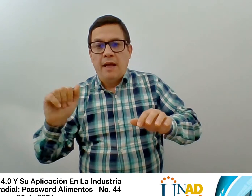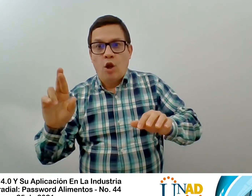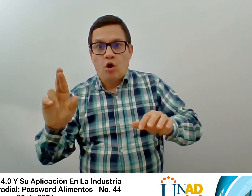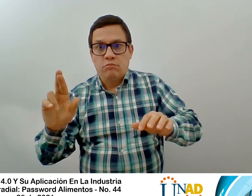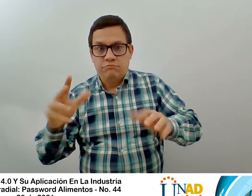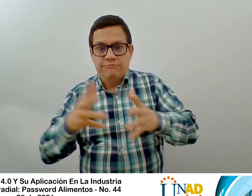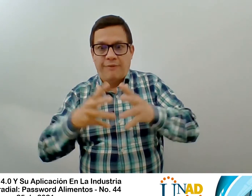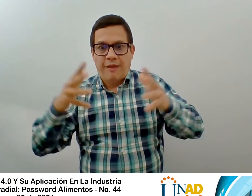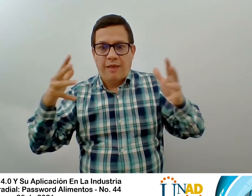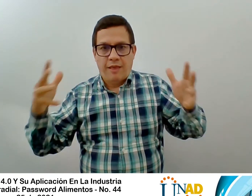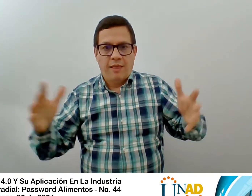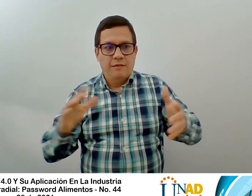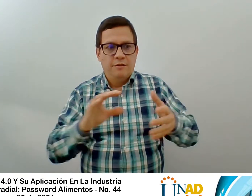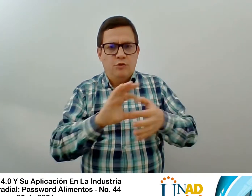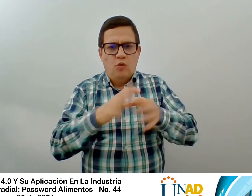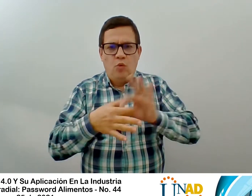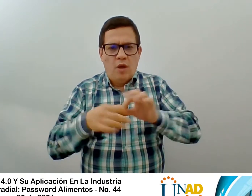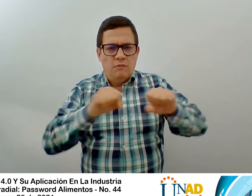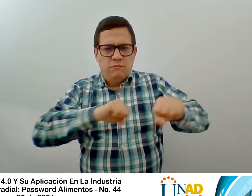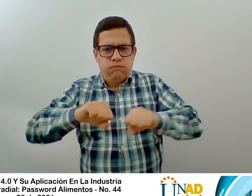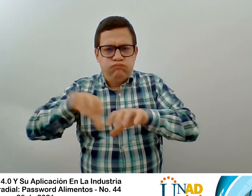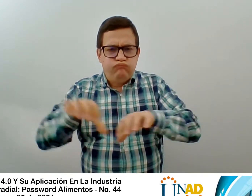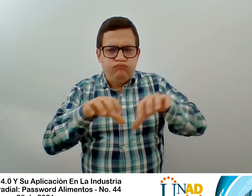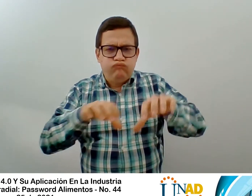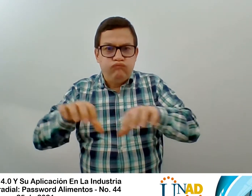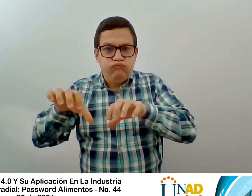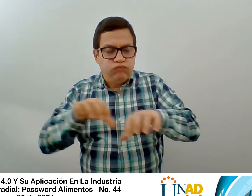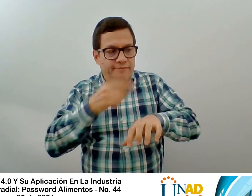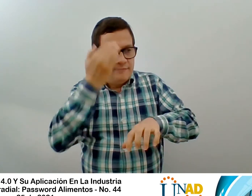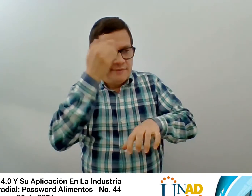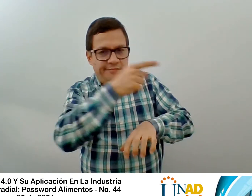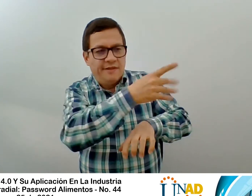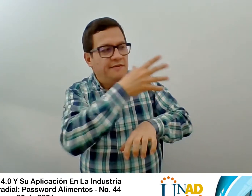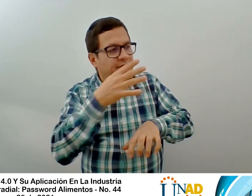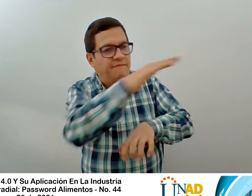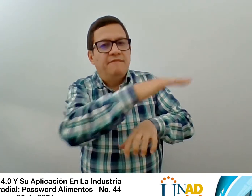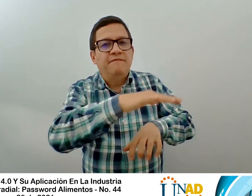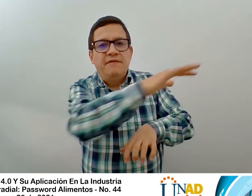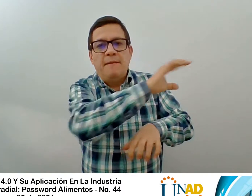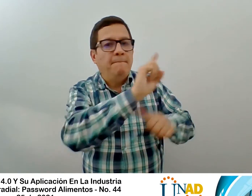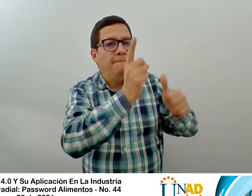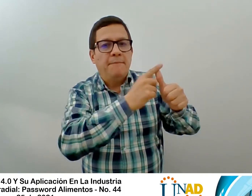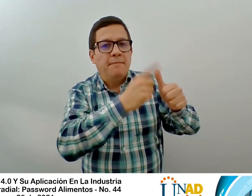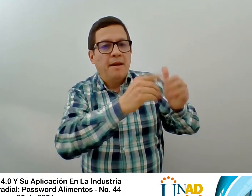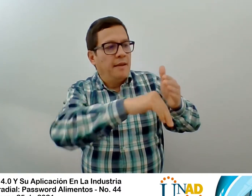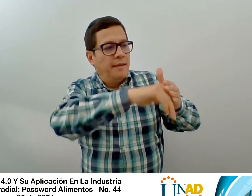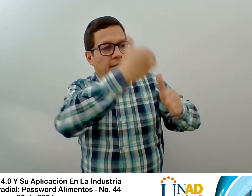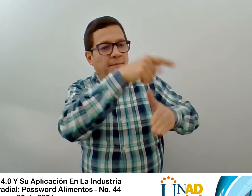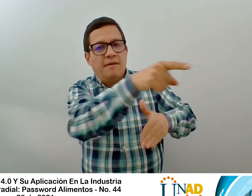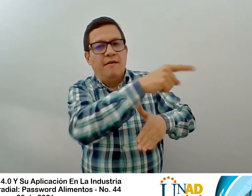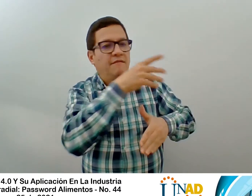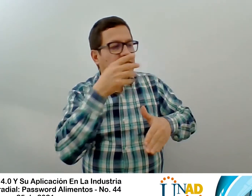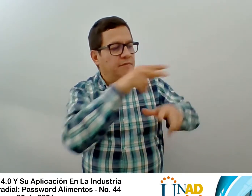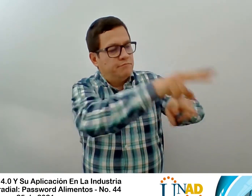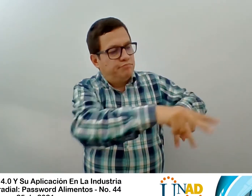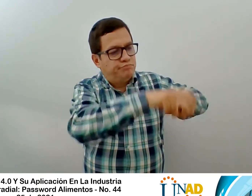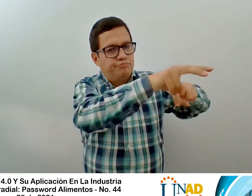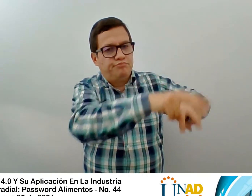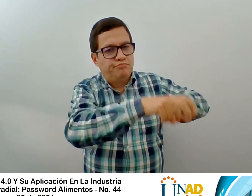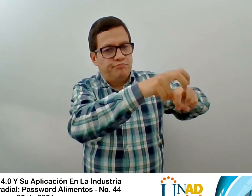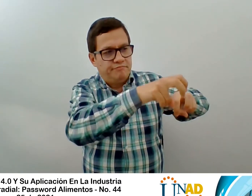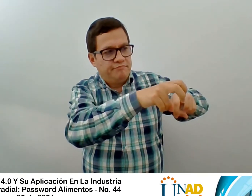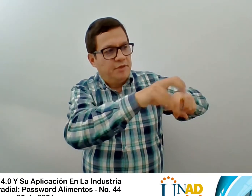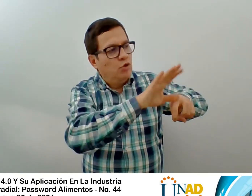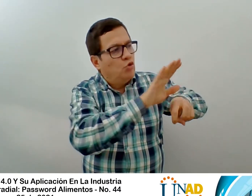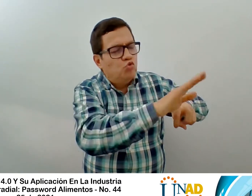del sector de la agricultura. En un país como Colombia, pues aún más importante este sector, y allí nace una cadena.